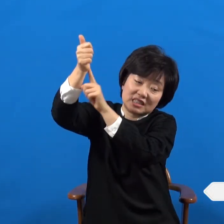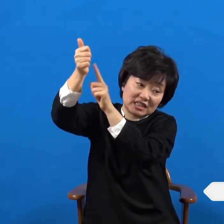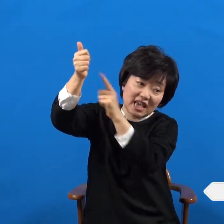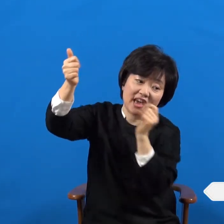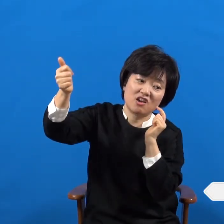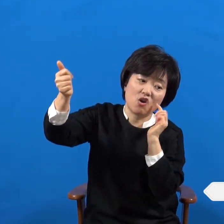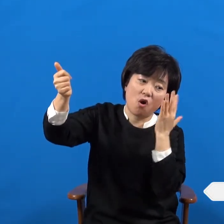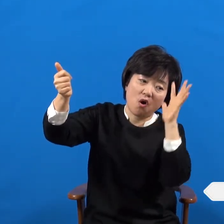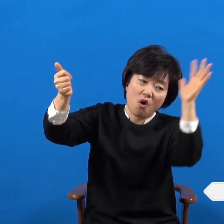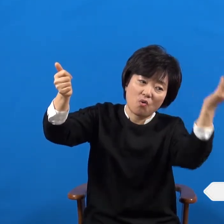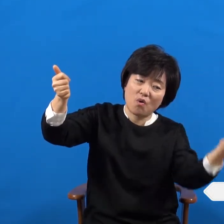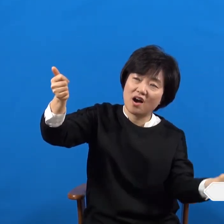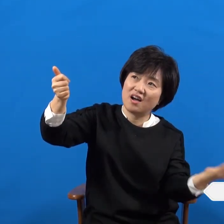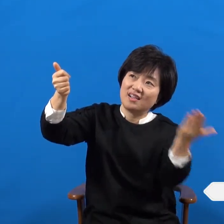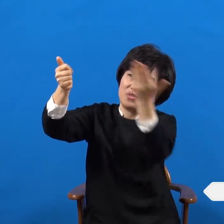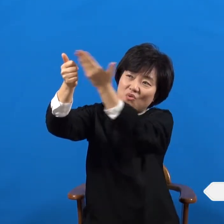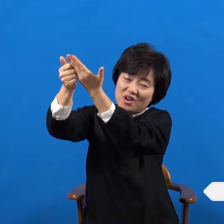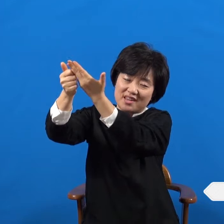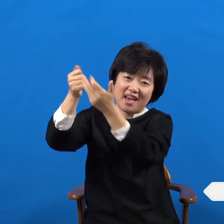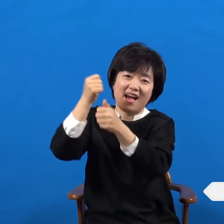영광을 돌리게 하라.